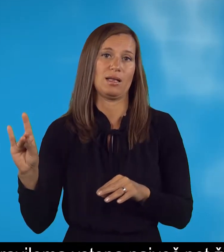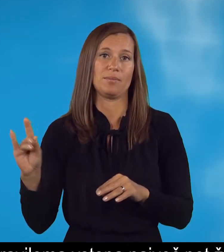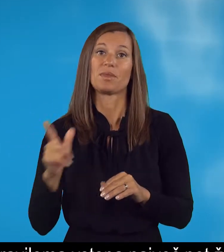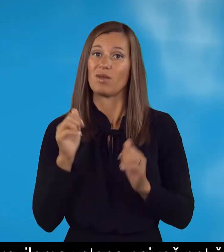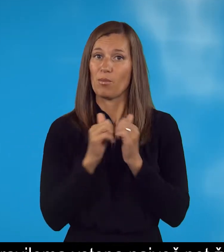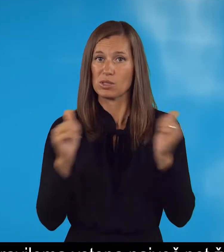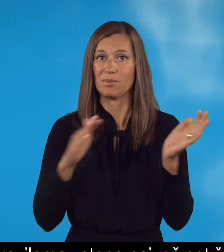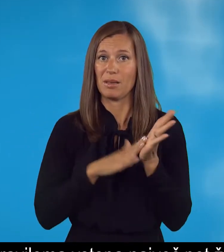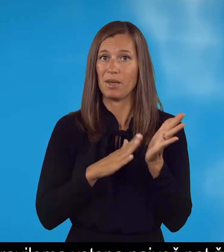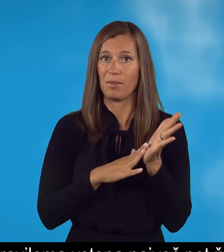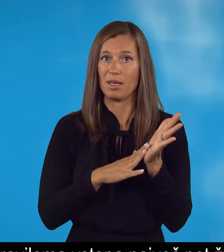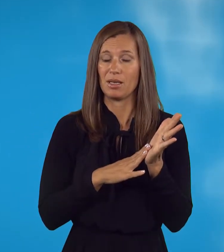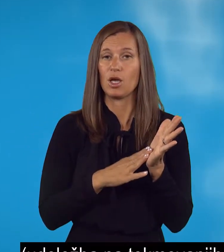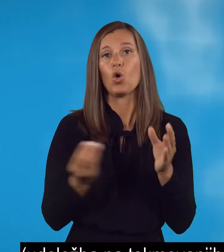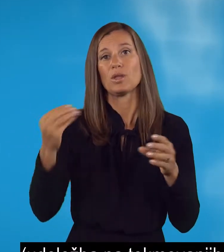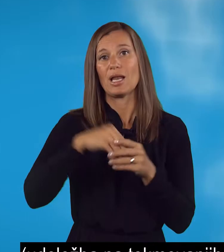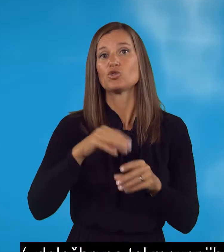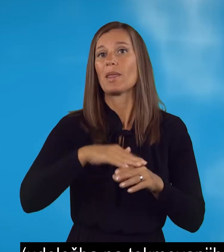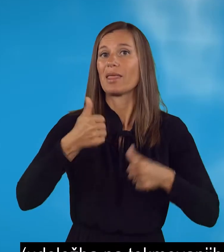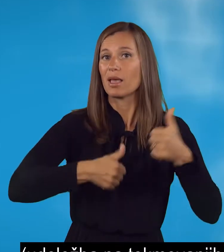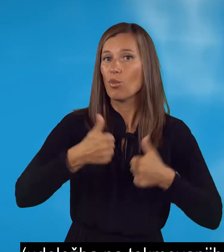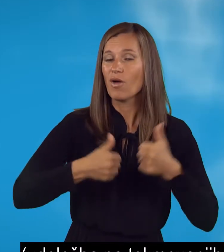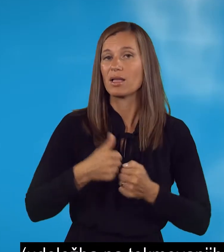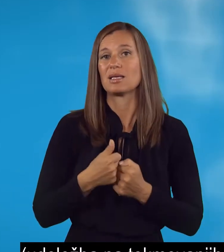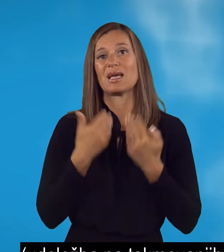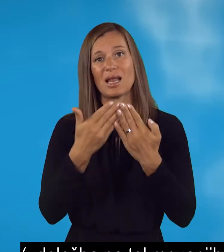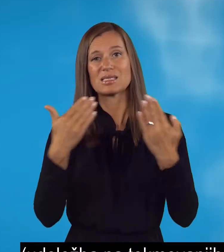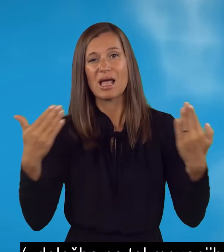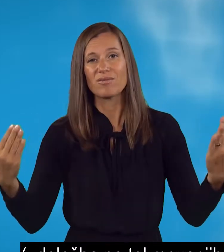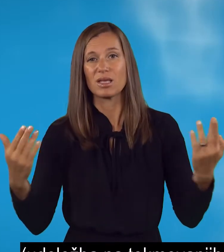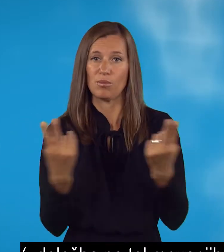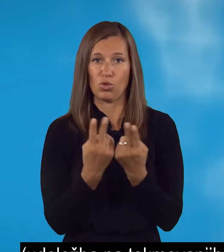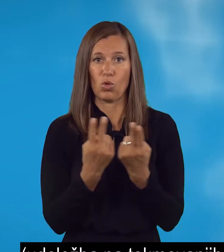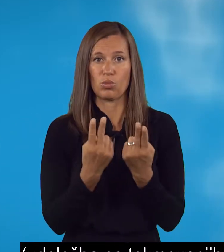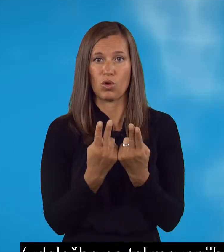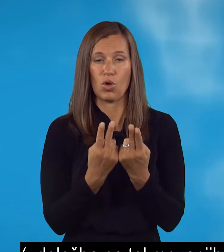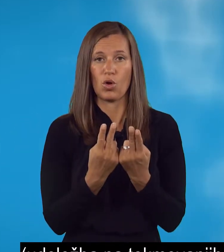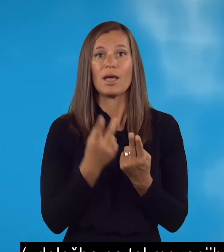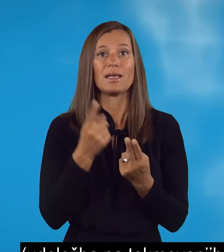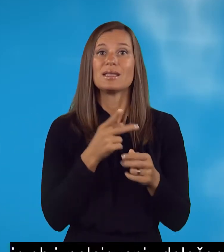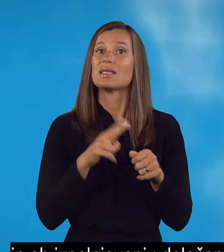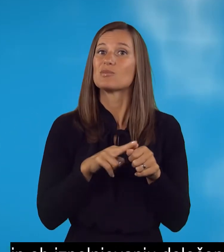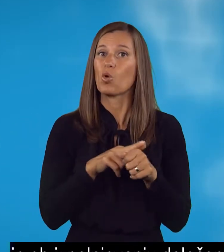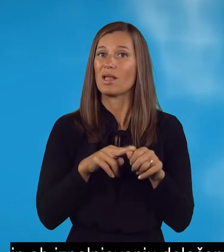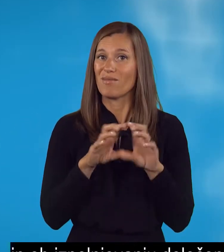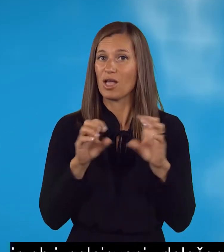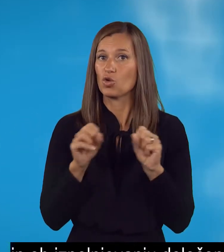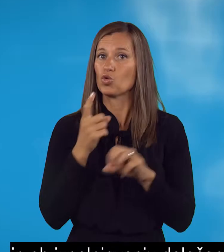v posebnih primerih udeležba na tekmovanjih, razstavah in podobno in izpolnjevanju določenih